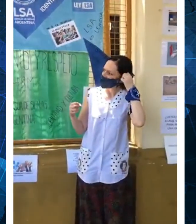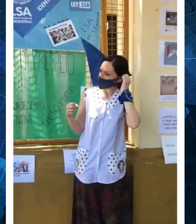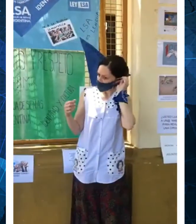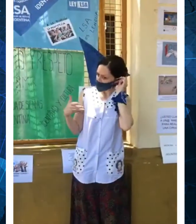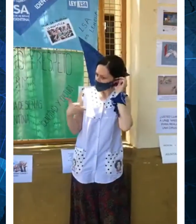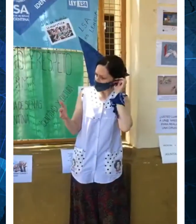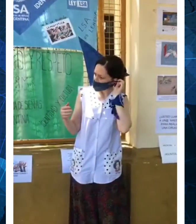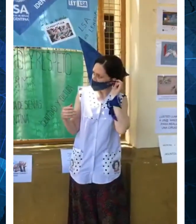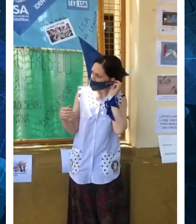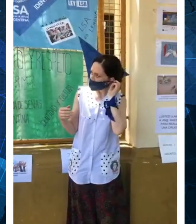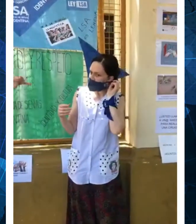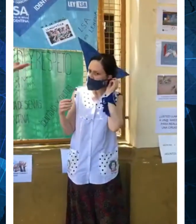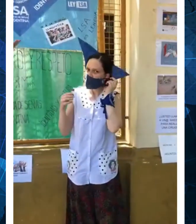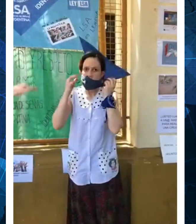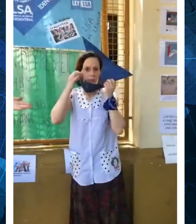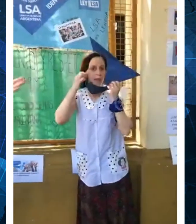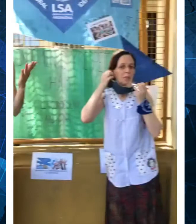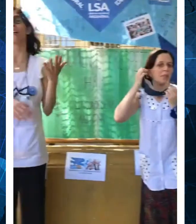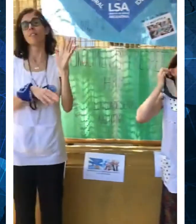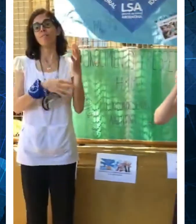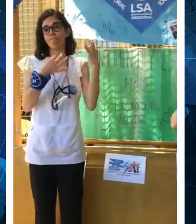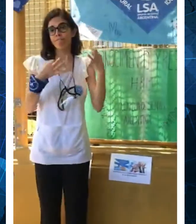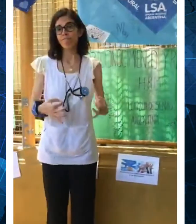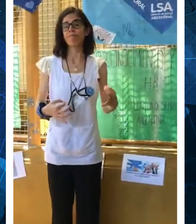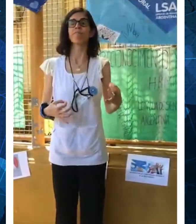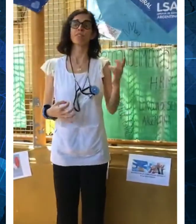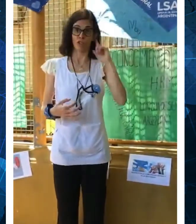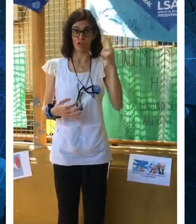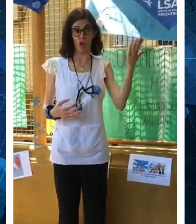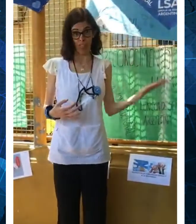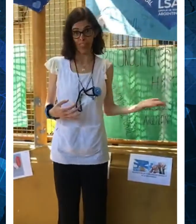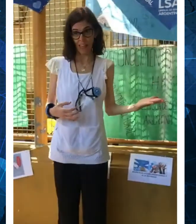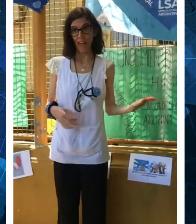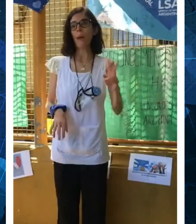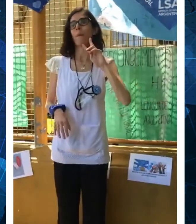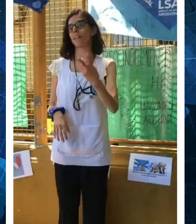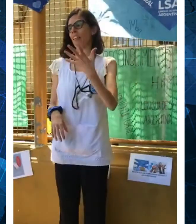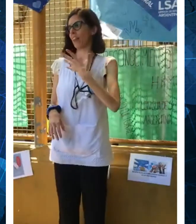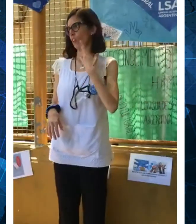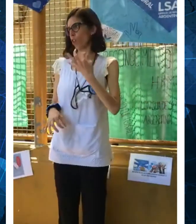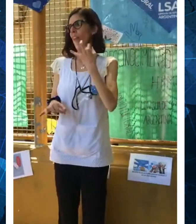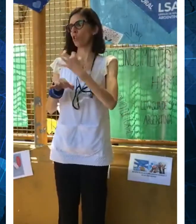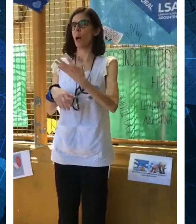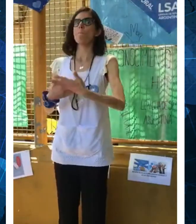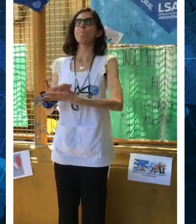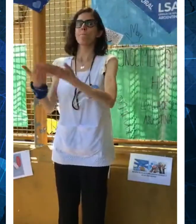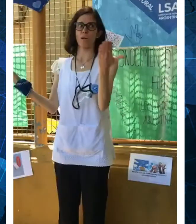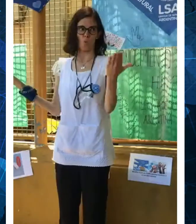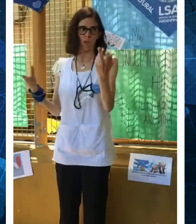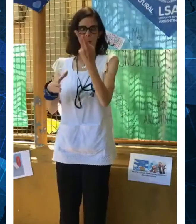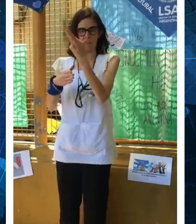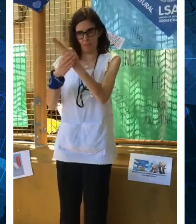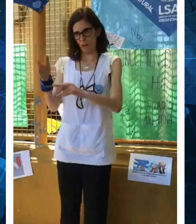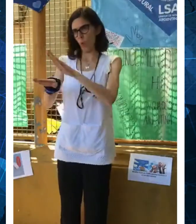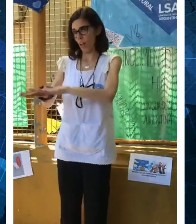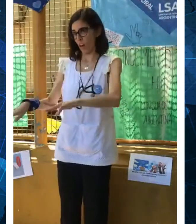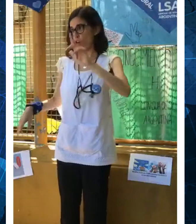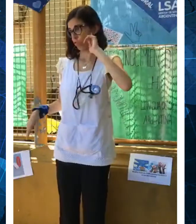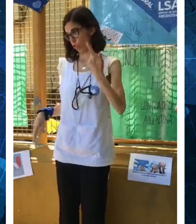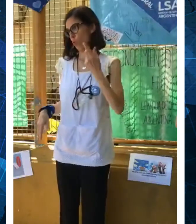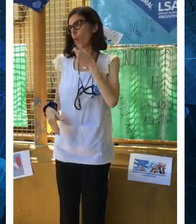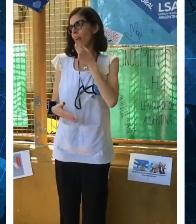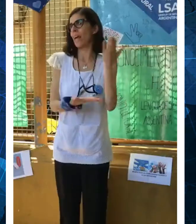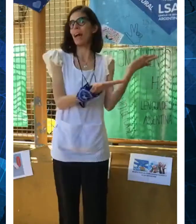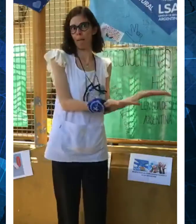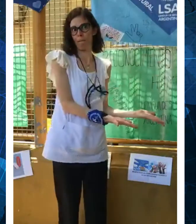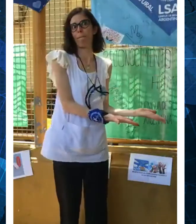¿Te presentas vos o te presento yo? Bueno, ella es una persona sorda y es vicedirectora de una escuela